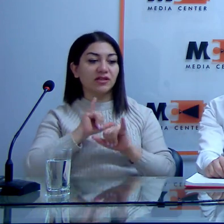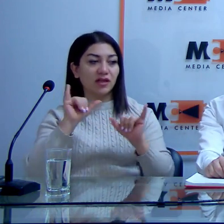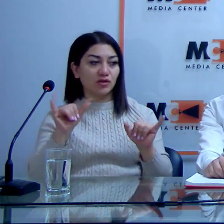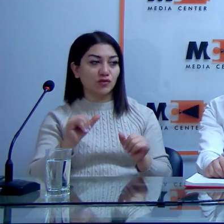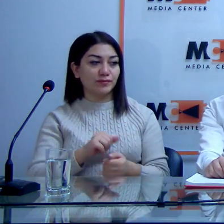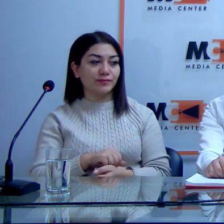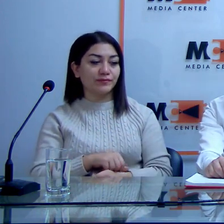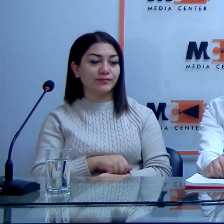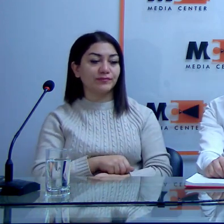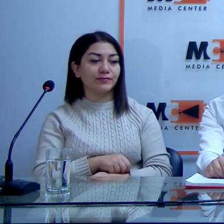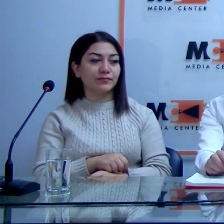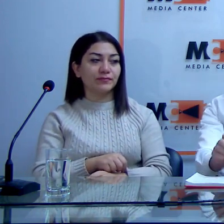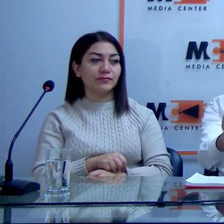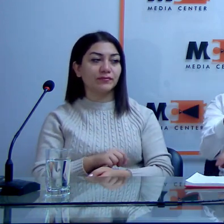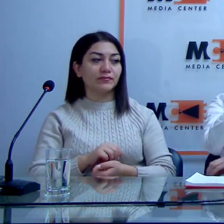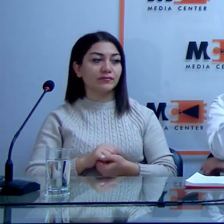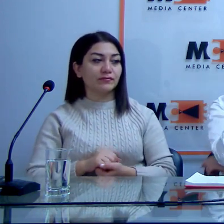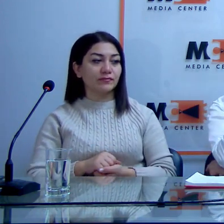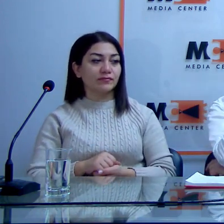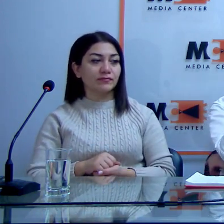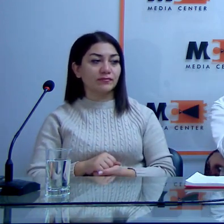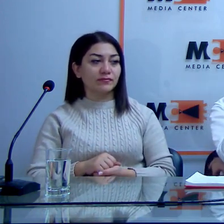հասարակությանը։